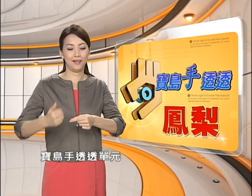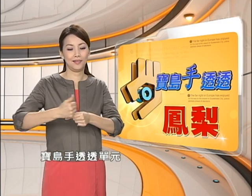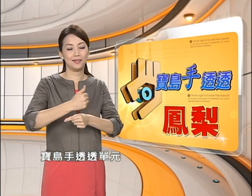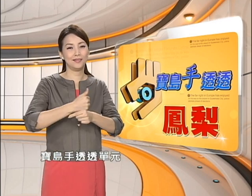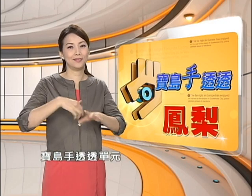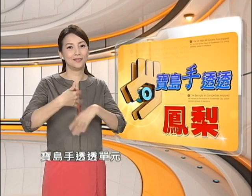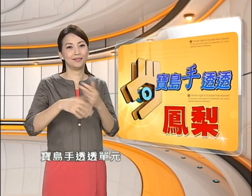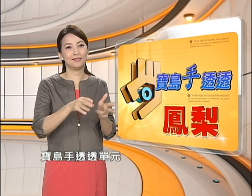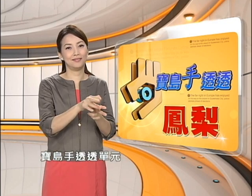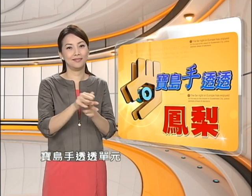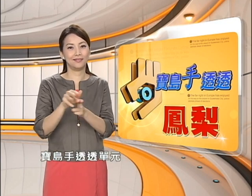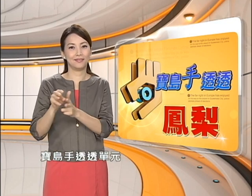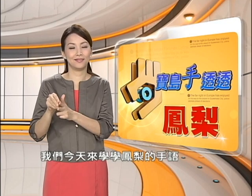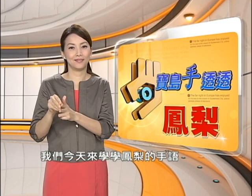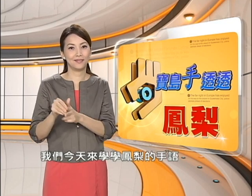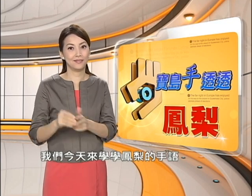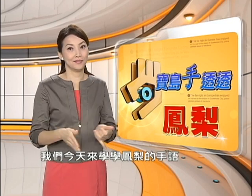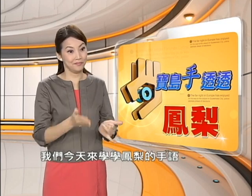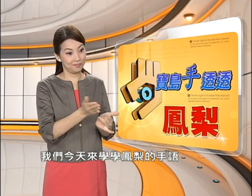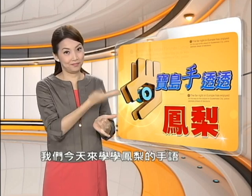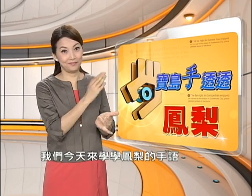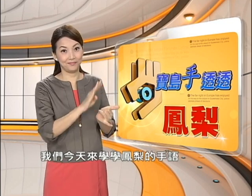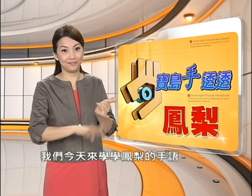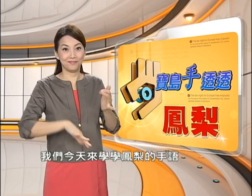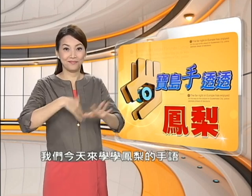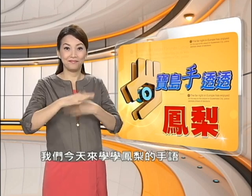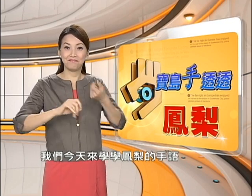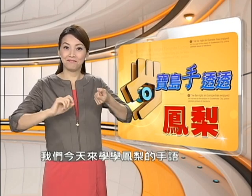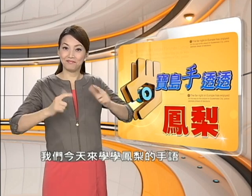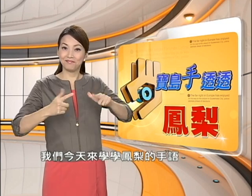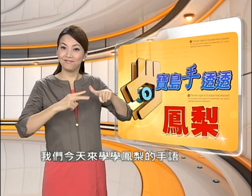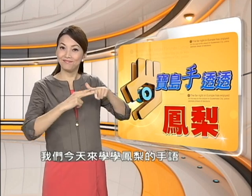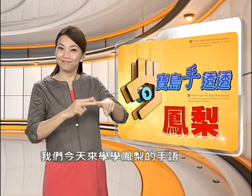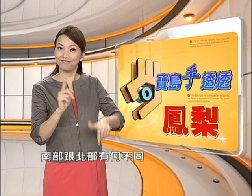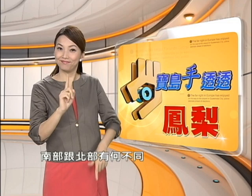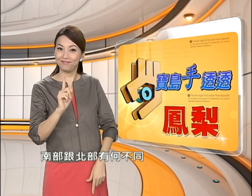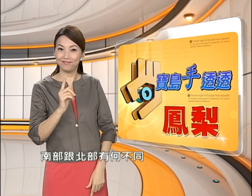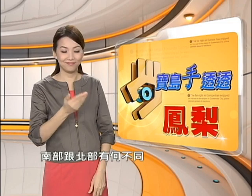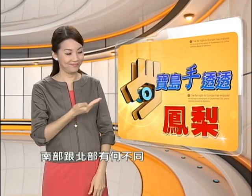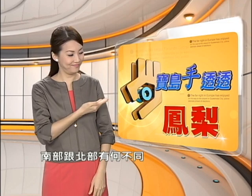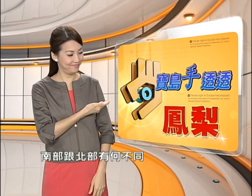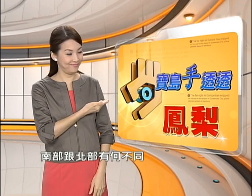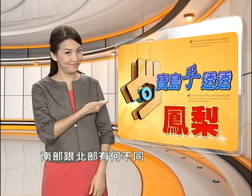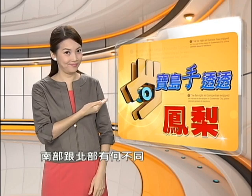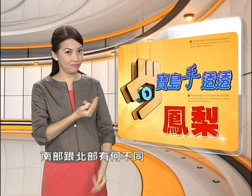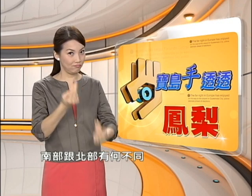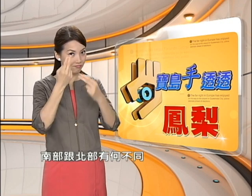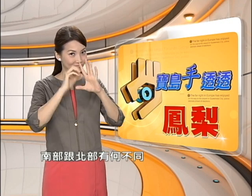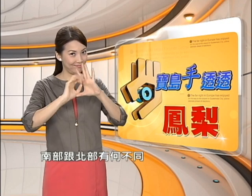宝岛手偷偷单元，我们今天来学学凤梨的手语，南部跟北部有何不